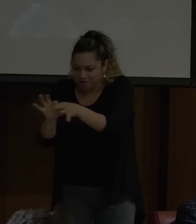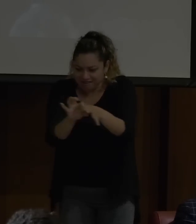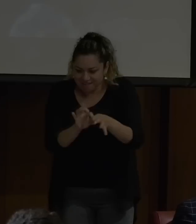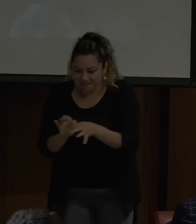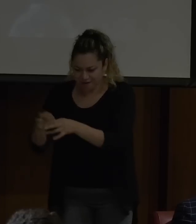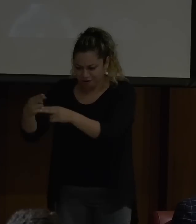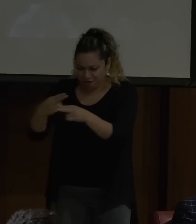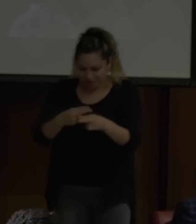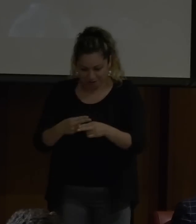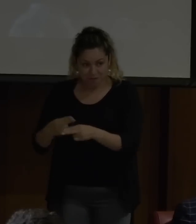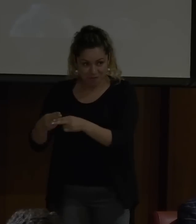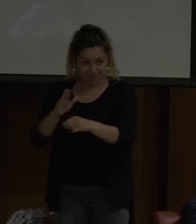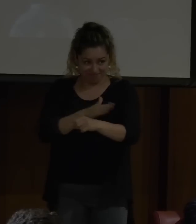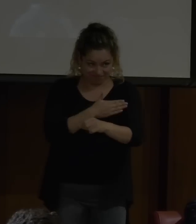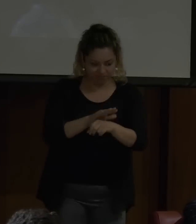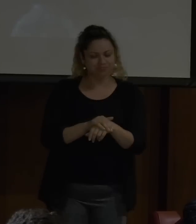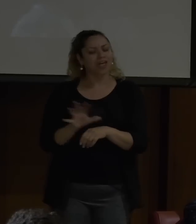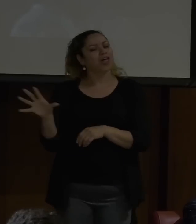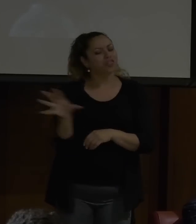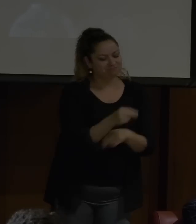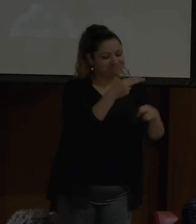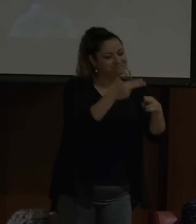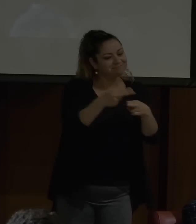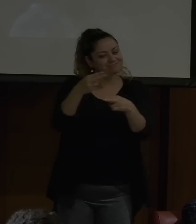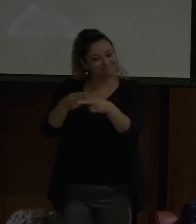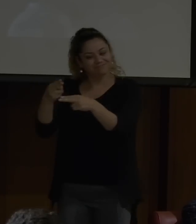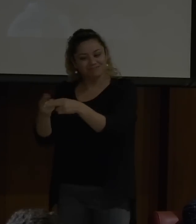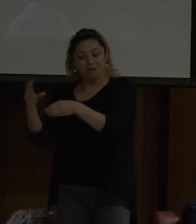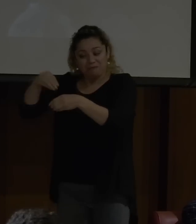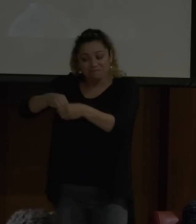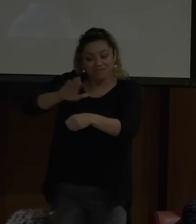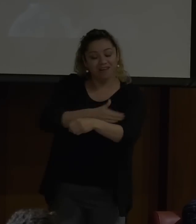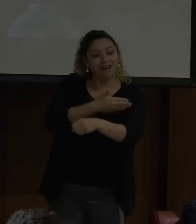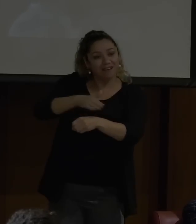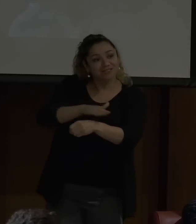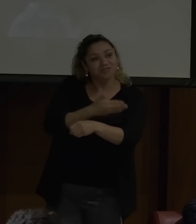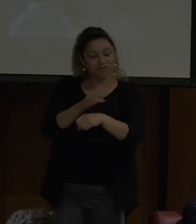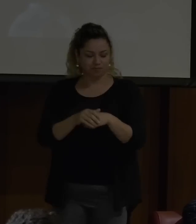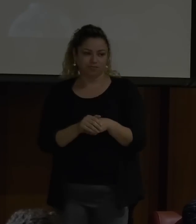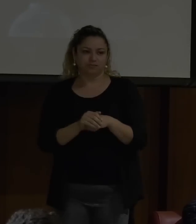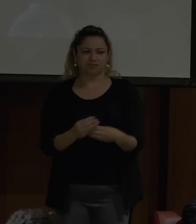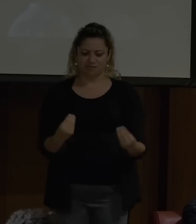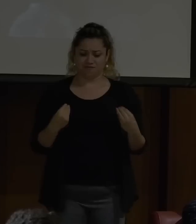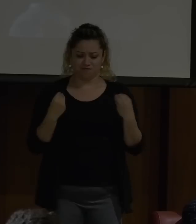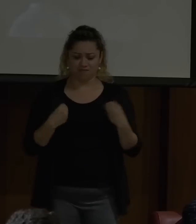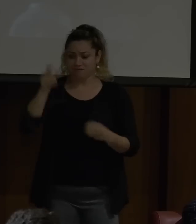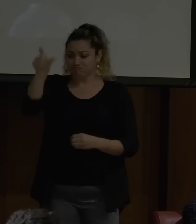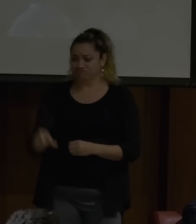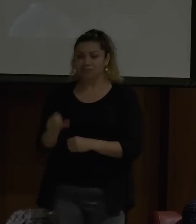merengue cantando, y a todos los voy a enlazar en este merengue cantando. Vive Ramona